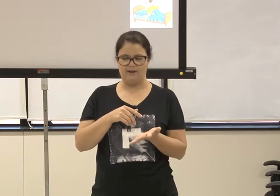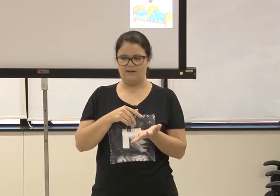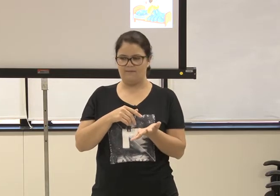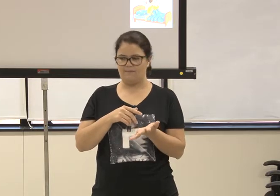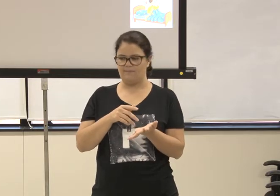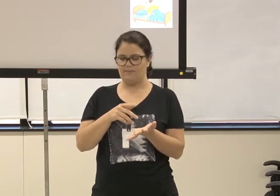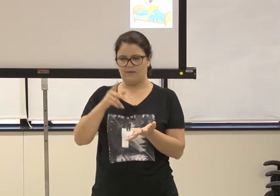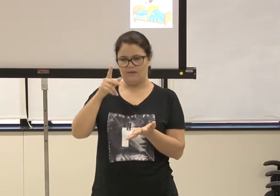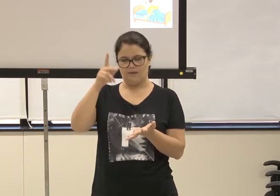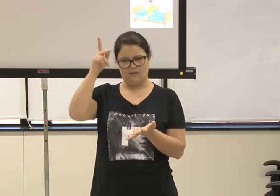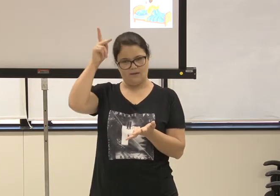Era...